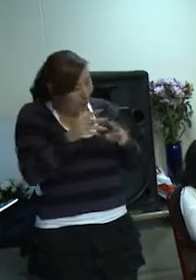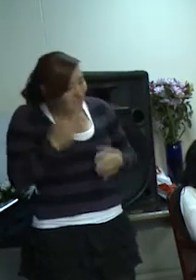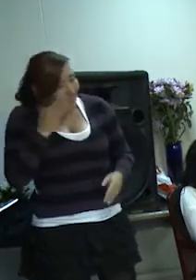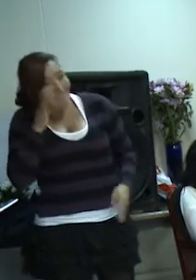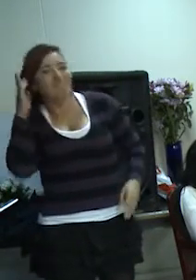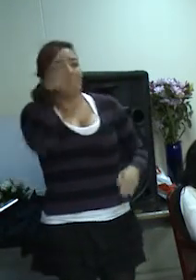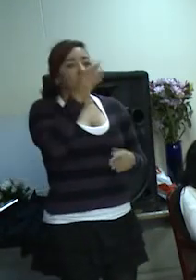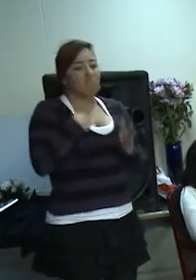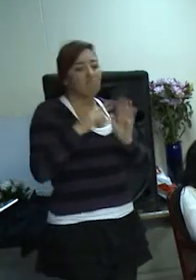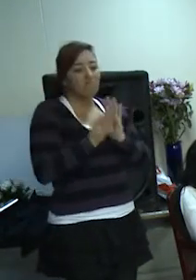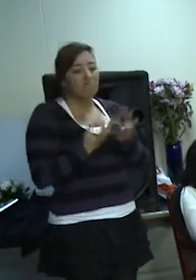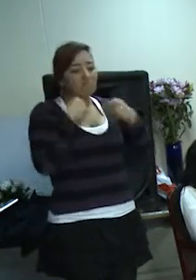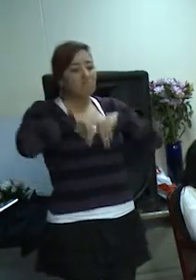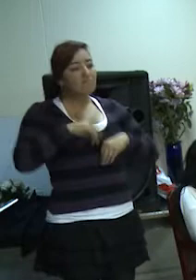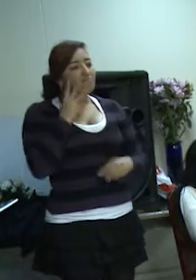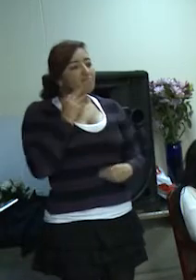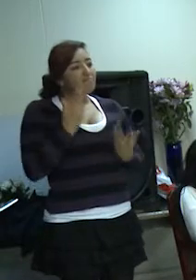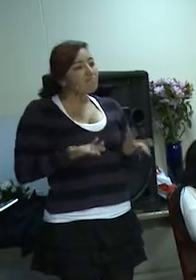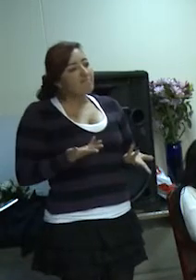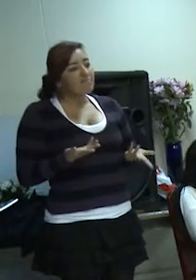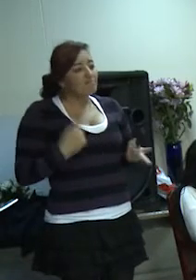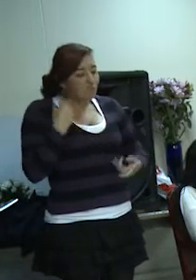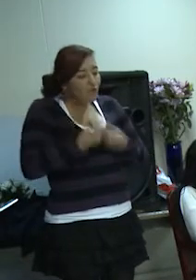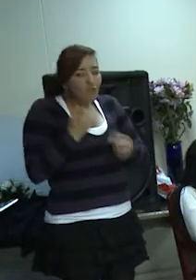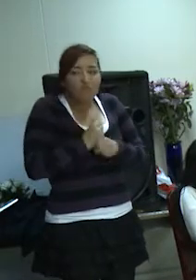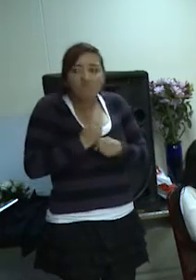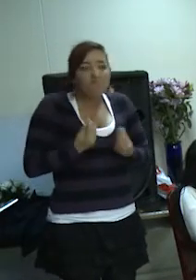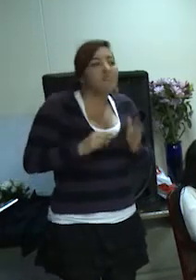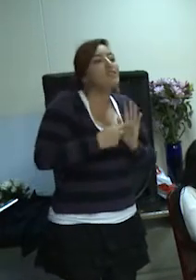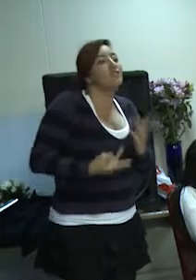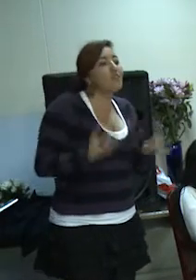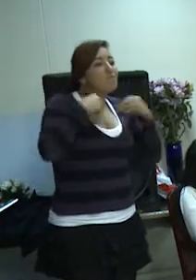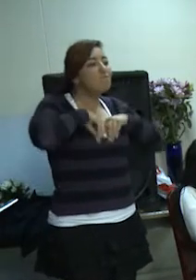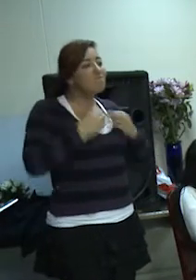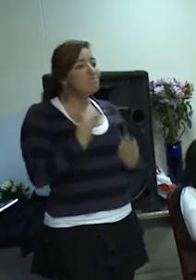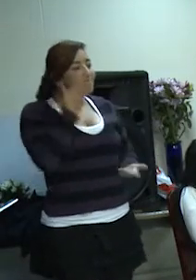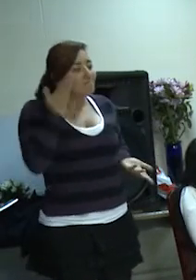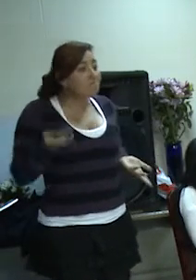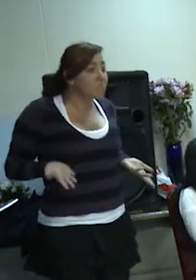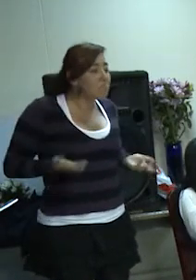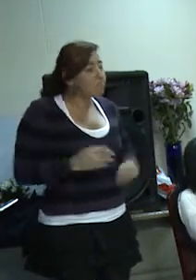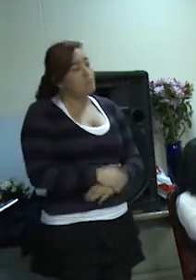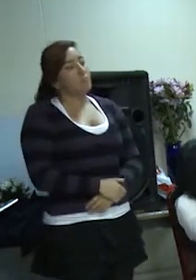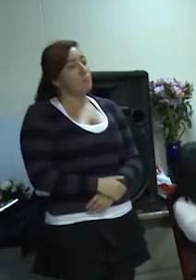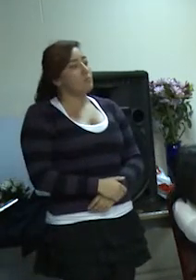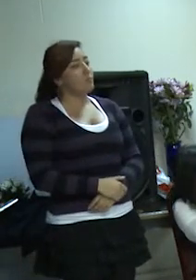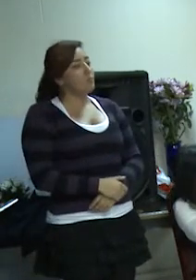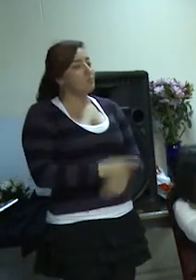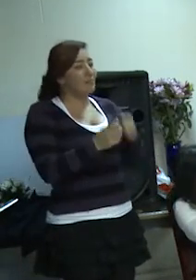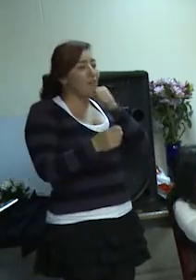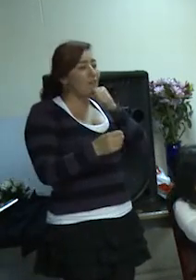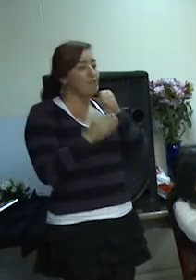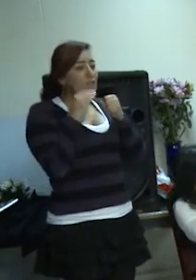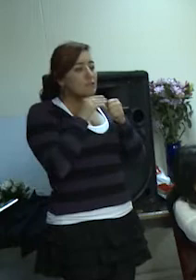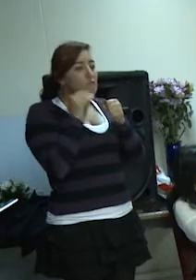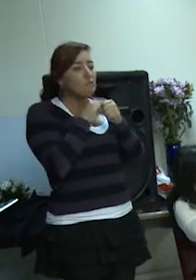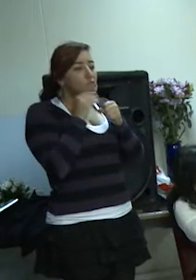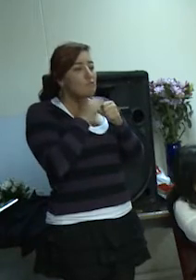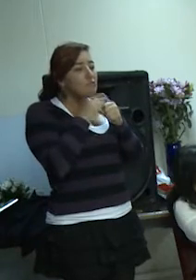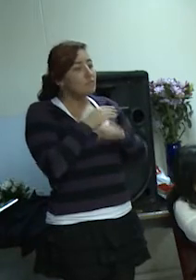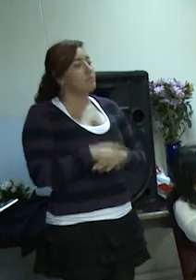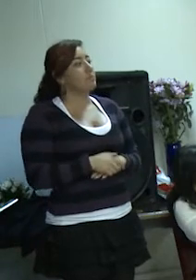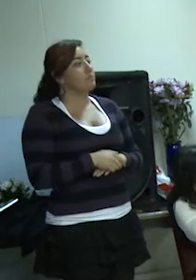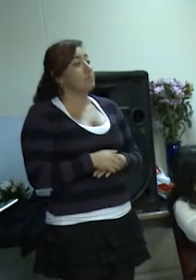qué significa para nosotros este tipo de trabajo. Yo creo que tenemos un camino por